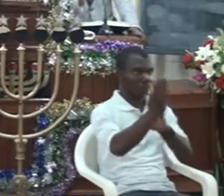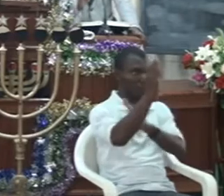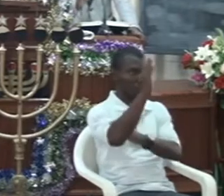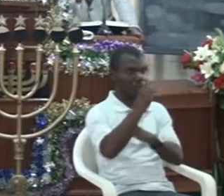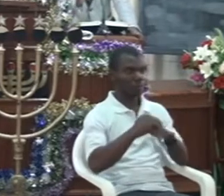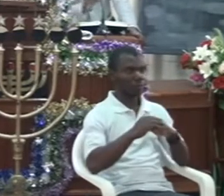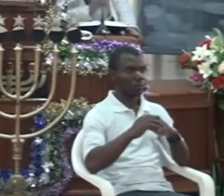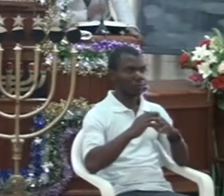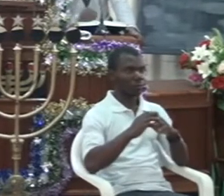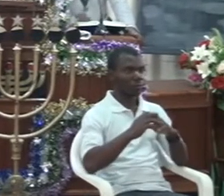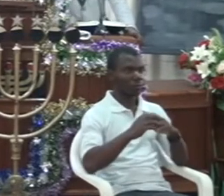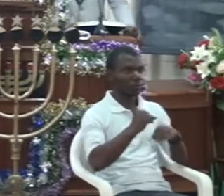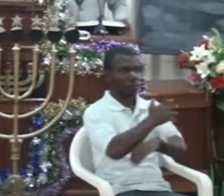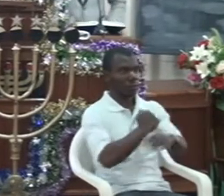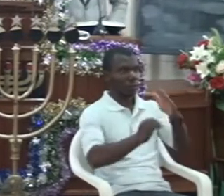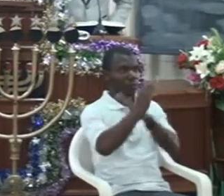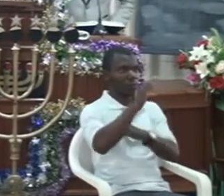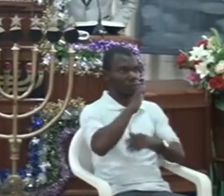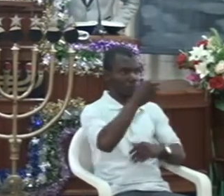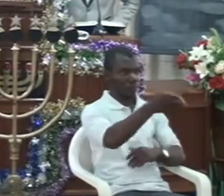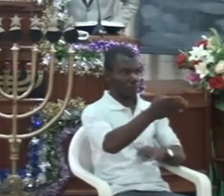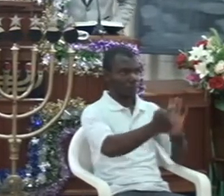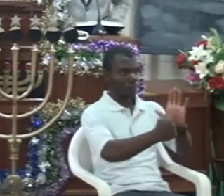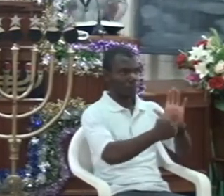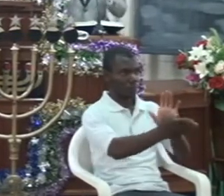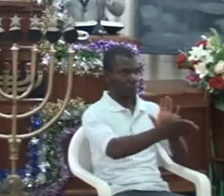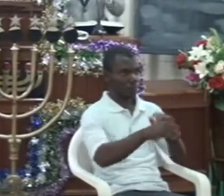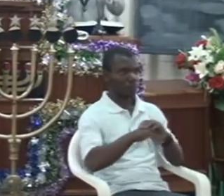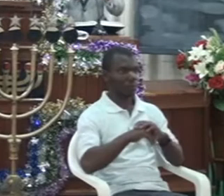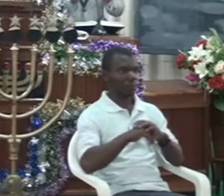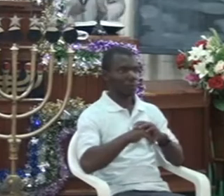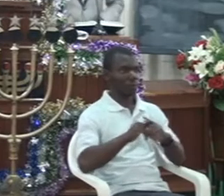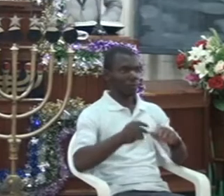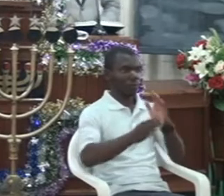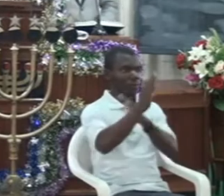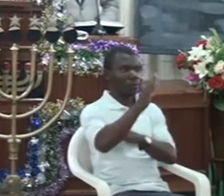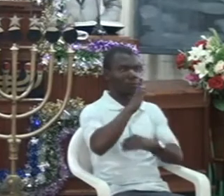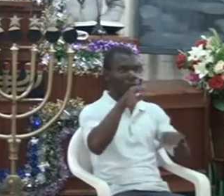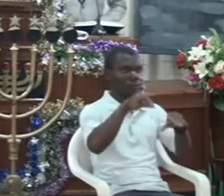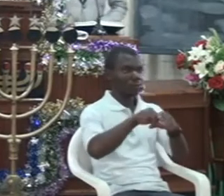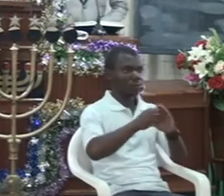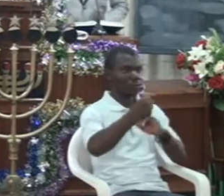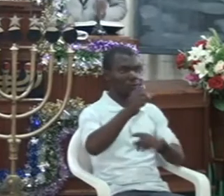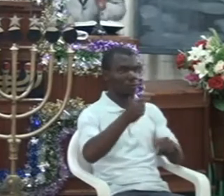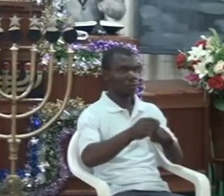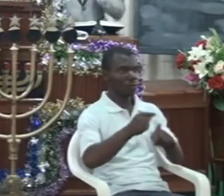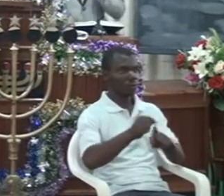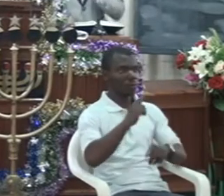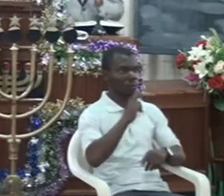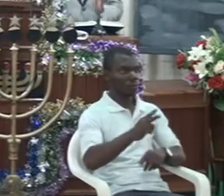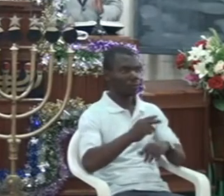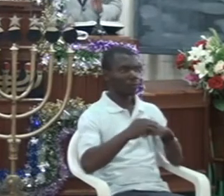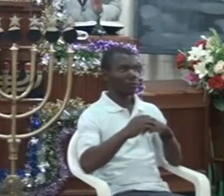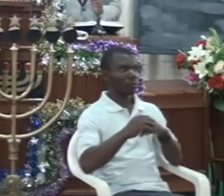la vérité est envoyée par Dieu. Na Mungu iko pale. Dieu aussi est là à cet endroit. Mungu iko ndani ya neno lake. Dieu est dans